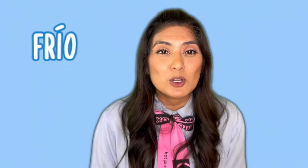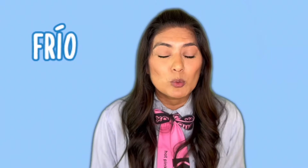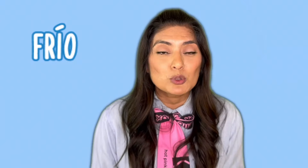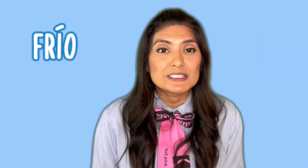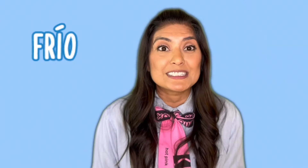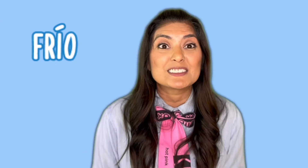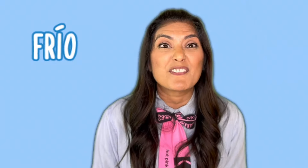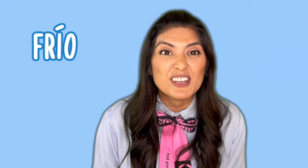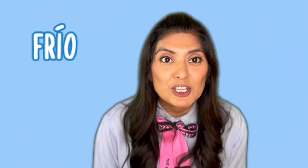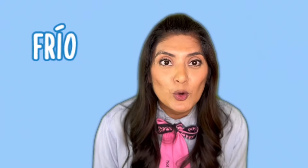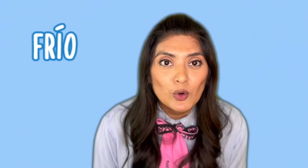cómo dices frío?